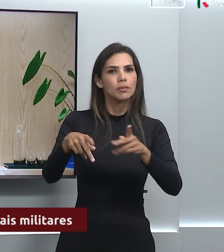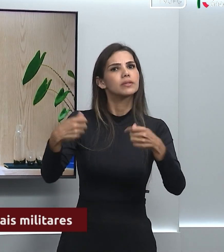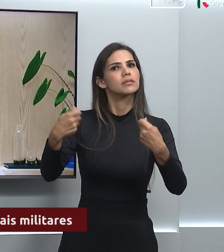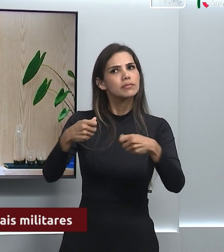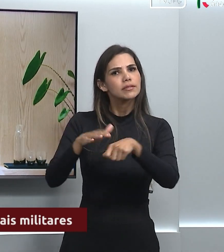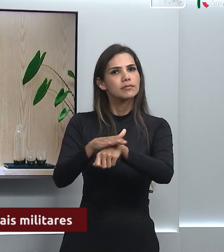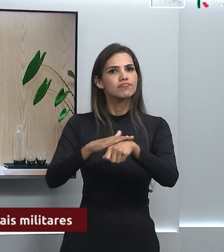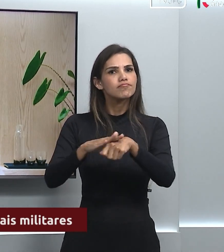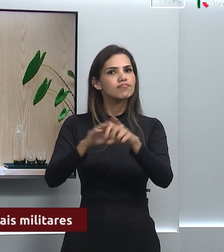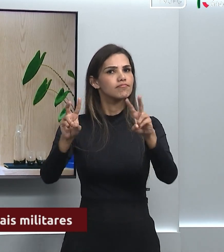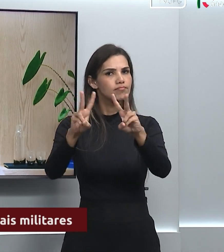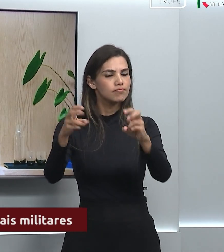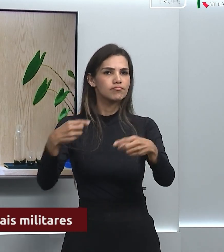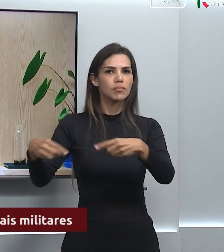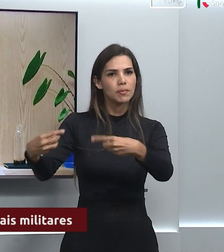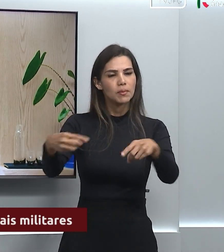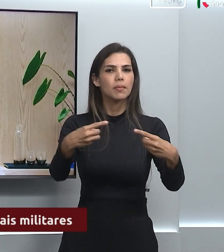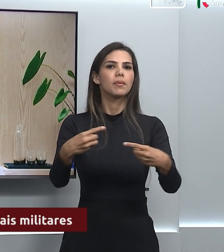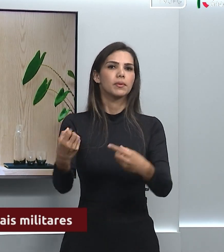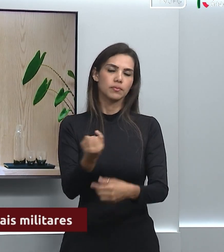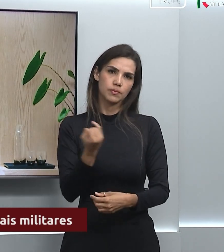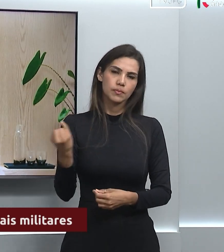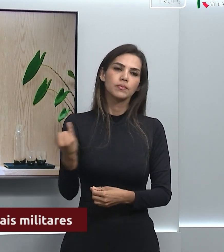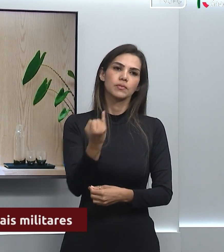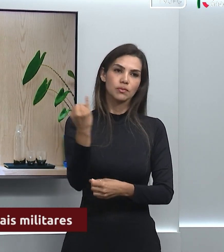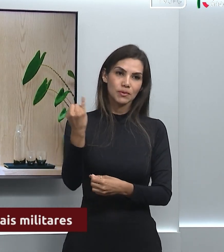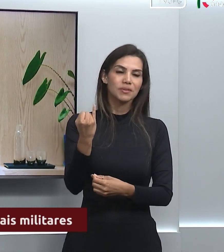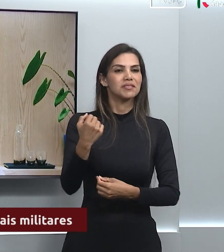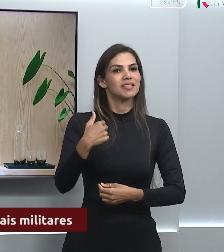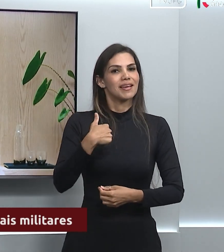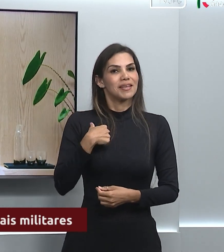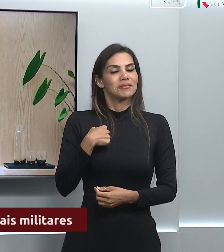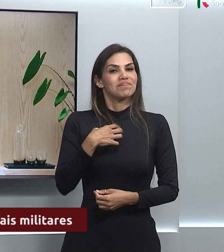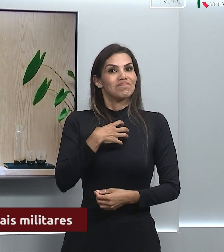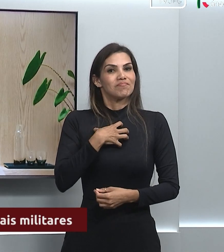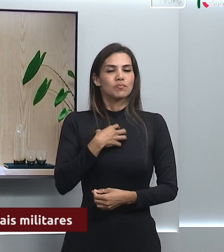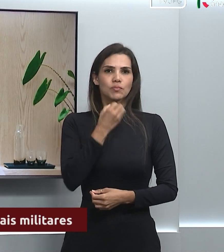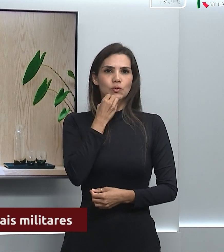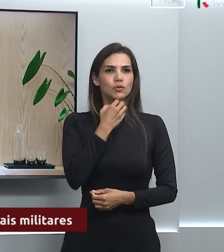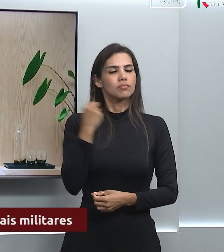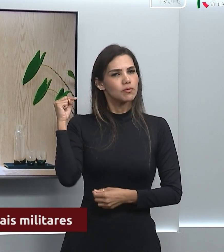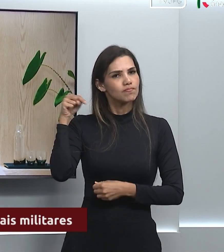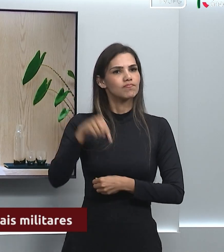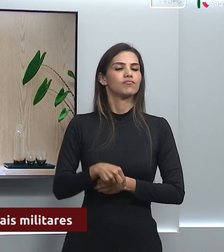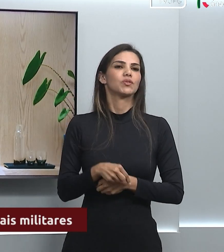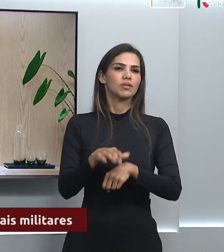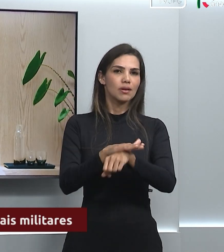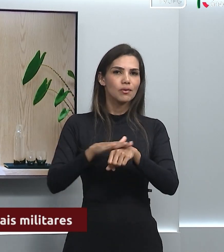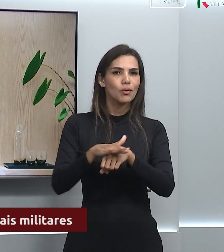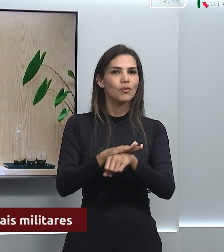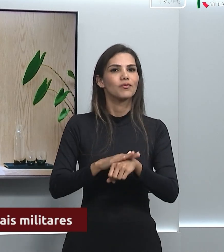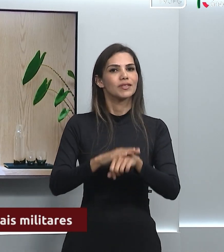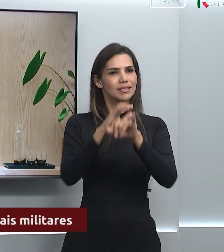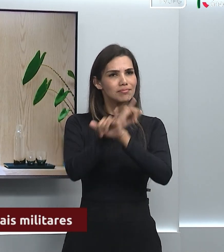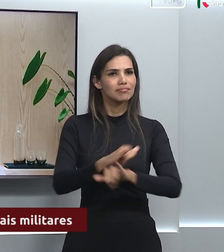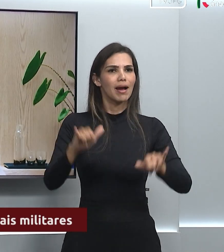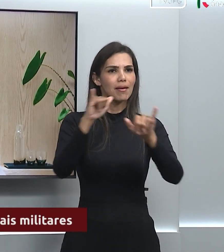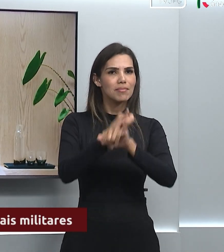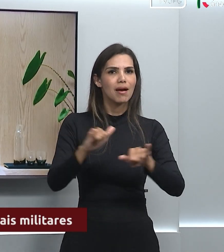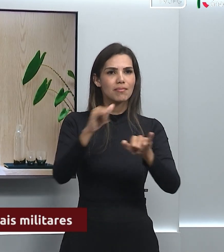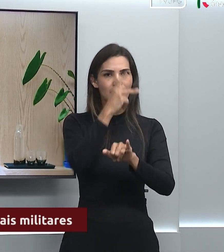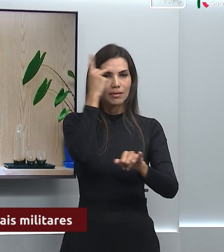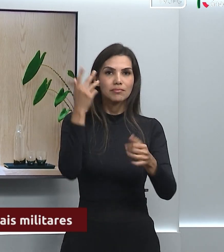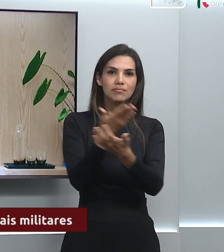sobre o tema, né? Então, esse debate, eu fiz questão de estar aqui exatamente para que a gente possa levar para a população